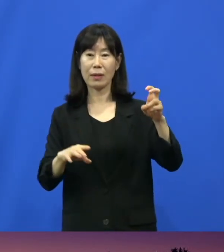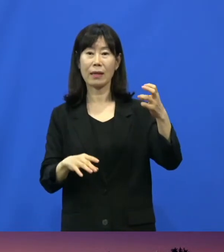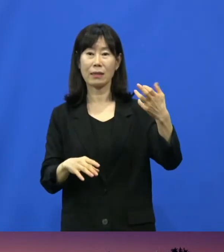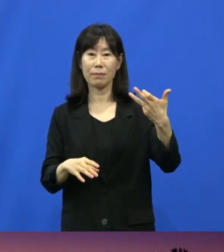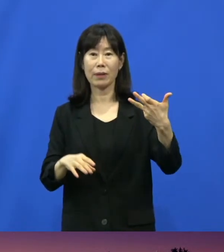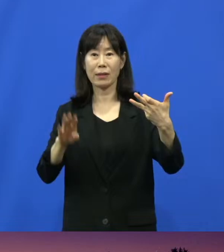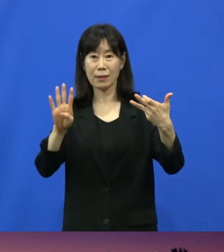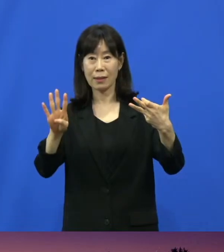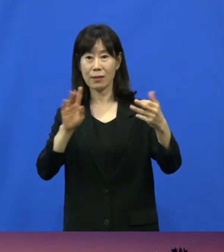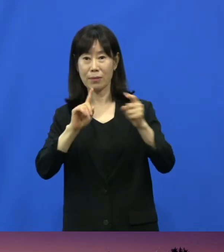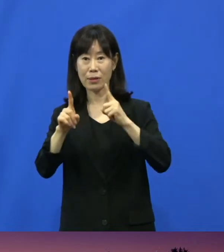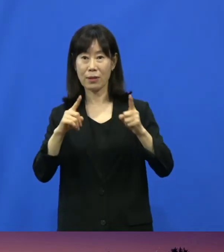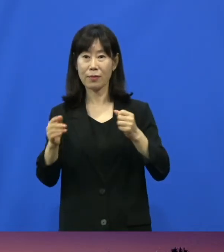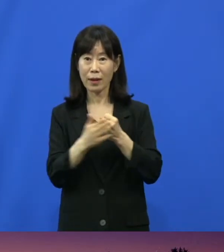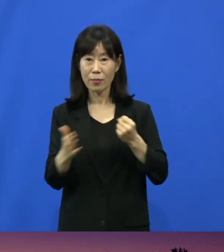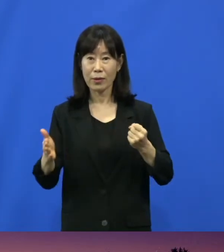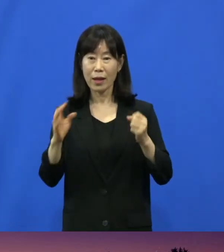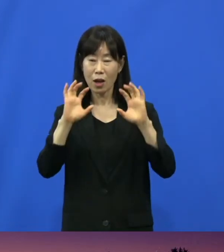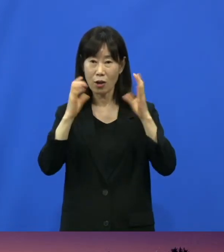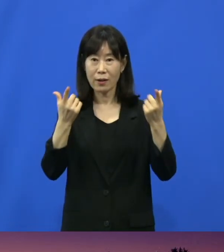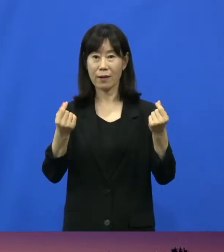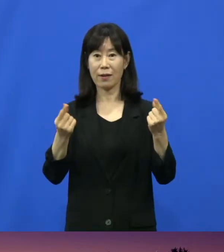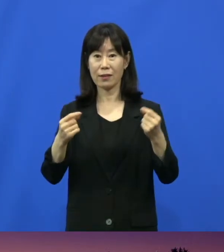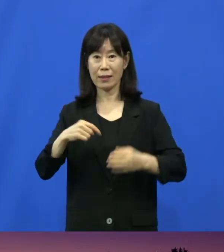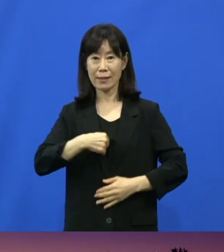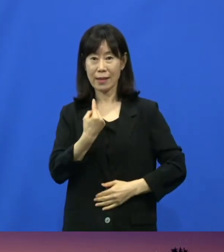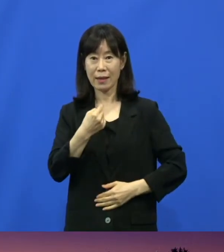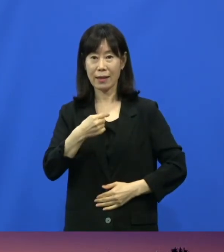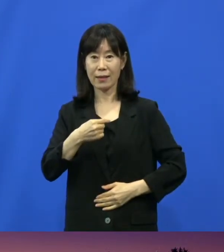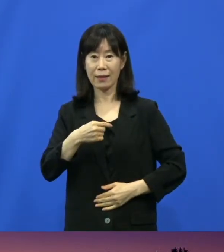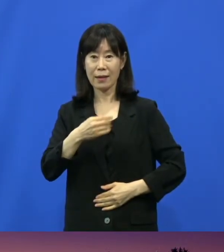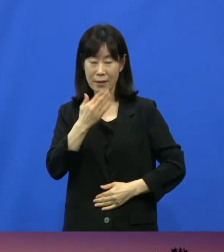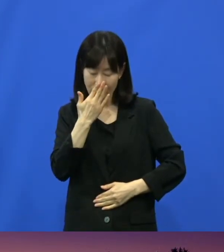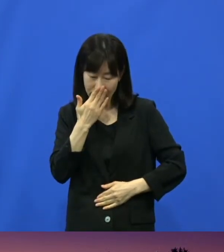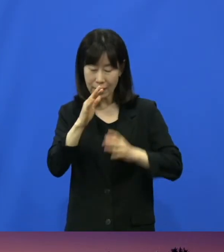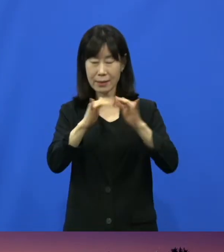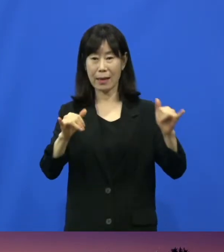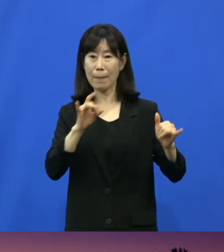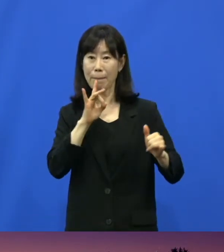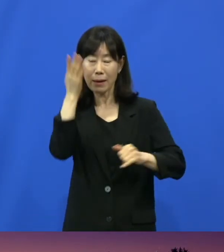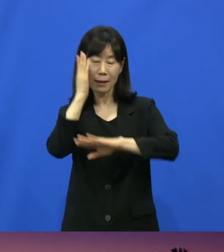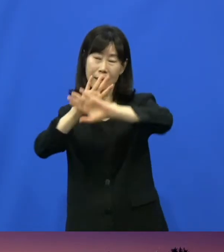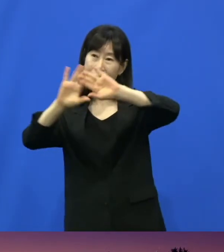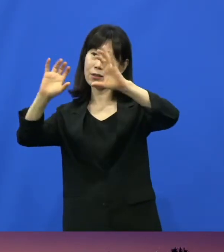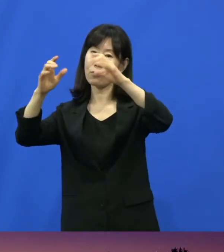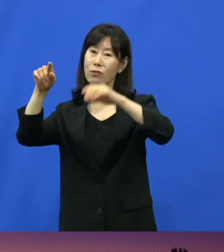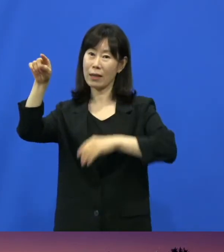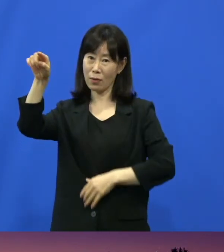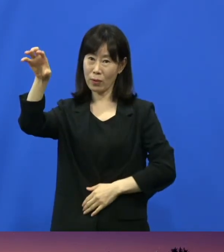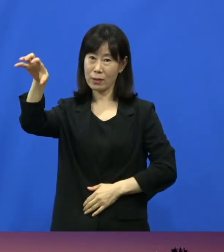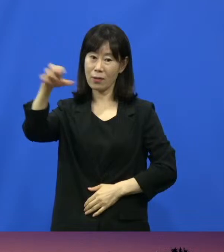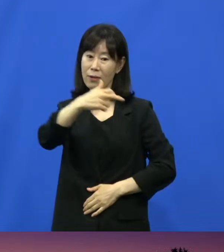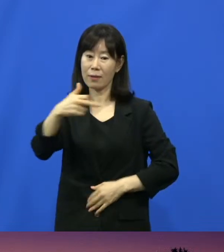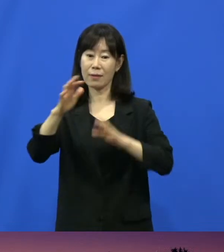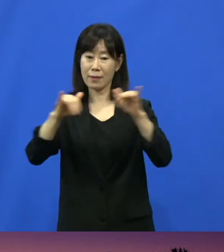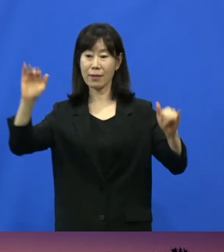보면, 그러므로 누구든지 이 어린아이와 같이 자기를 낮추는 사람이 천국에서 큰 자니라.